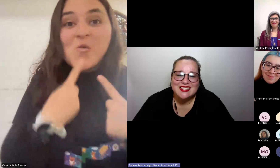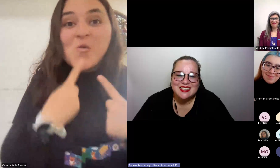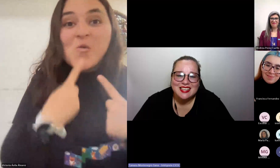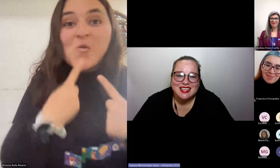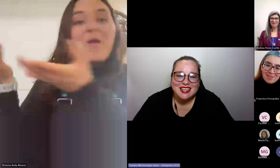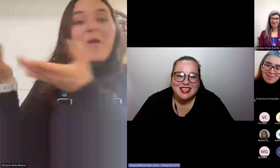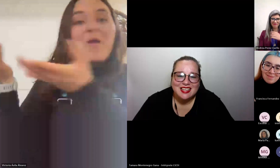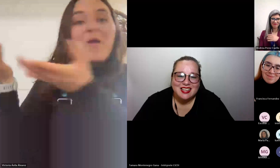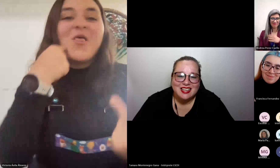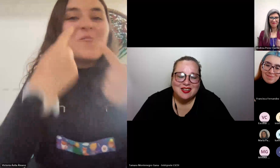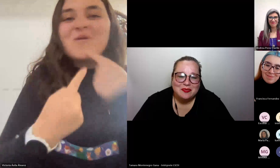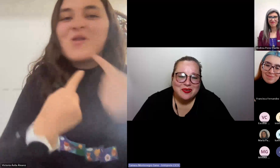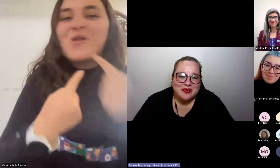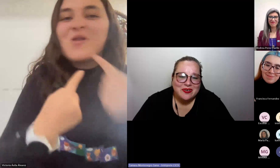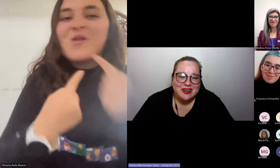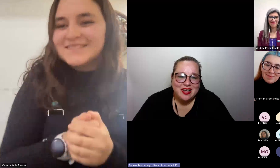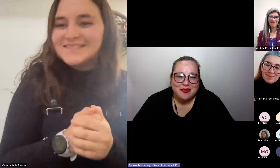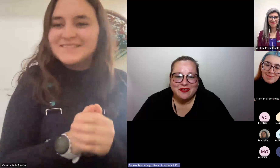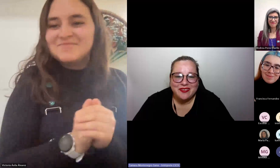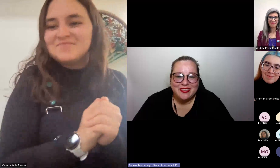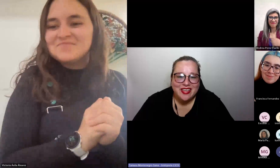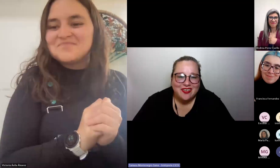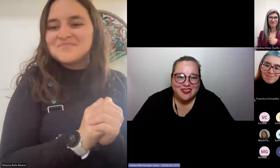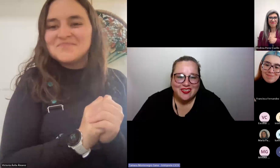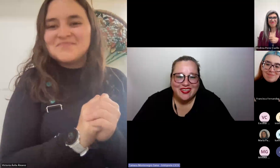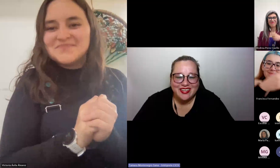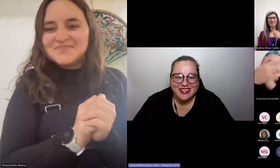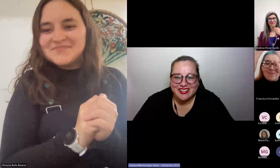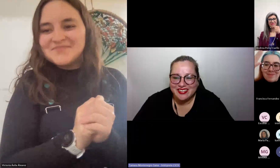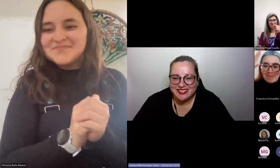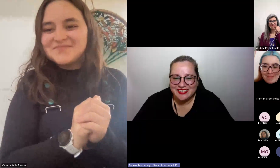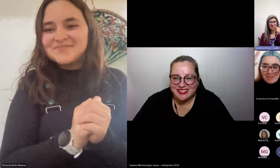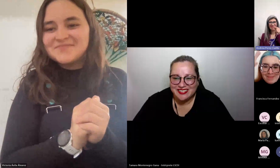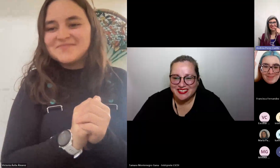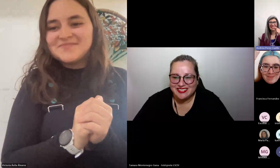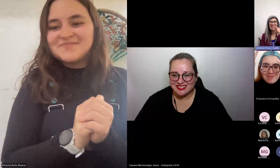muchas gracias por las preguntas y por todo.